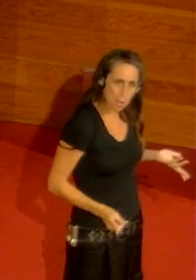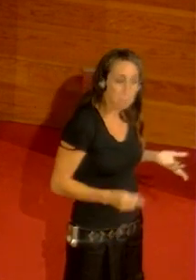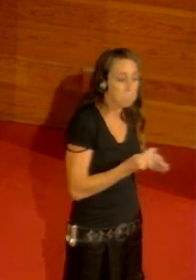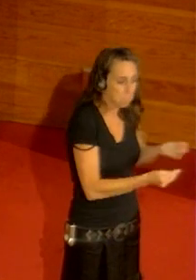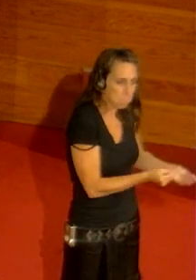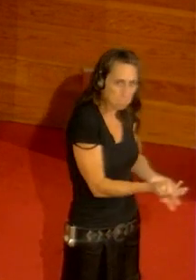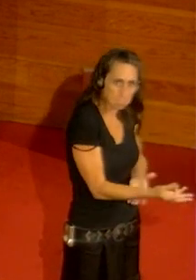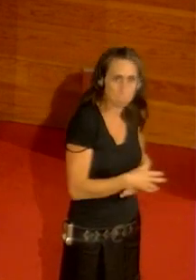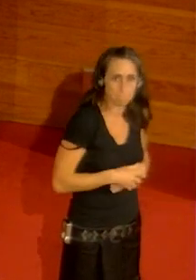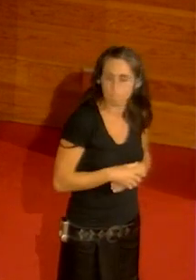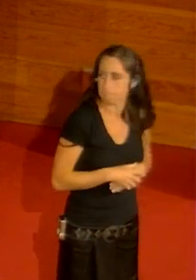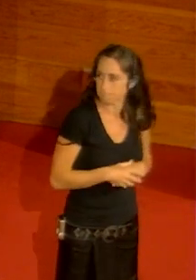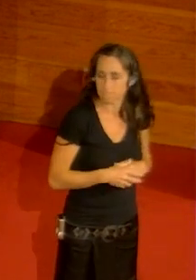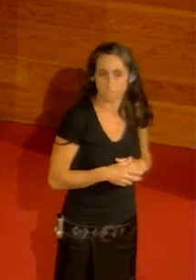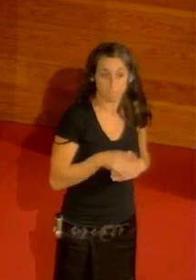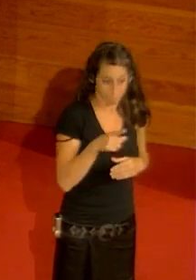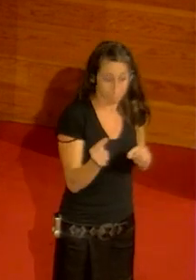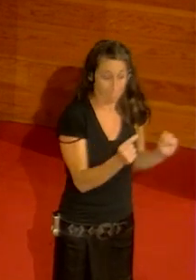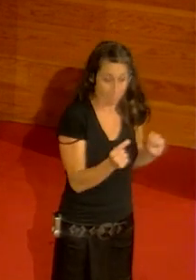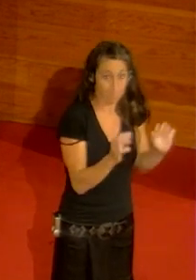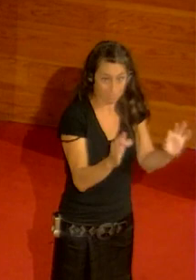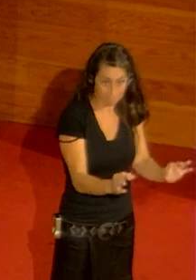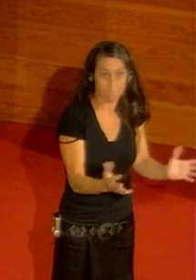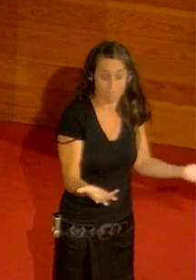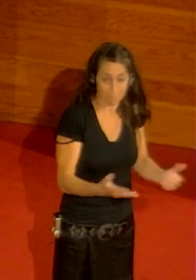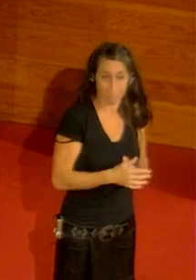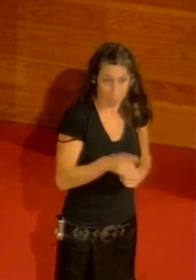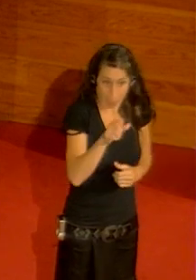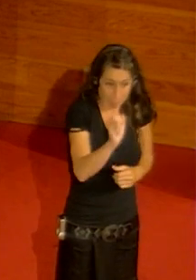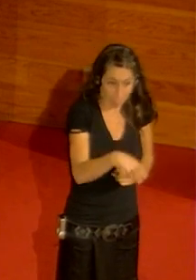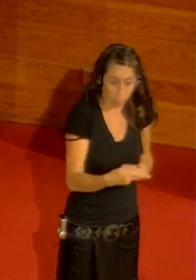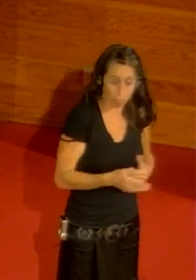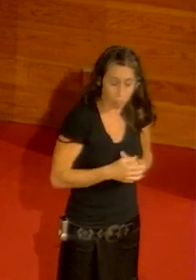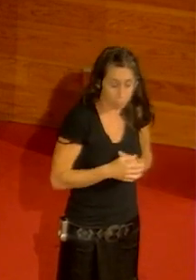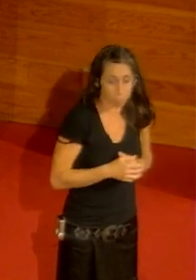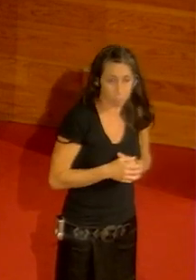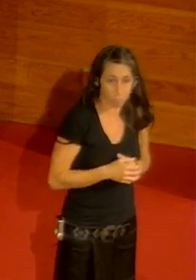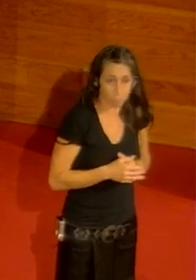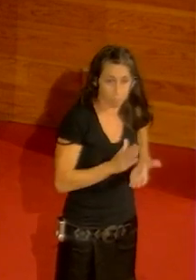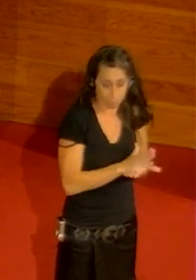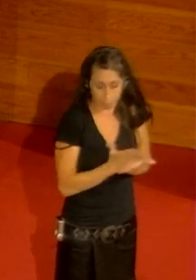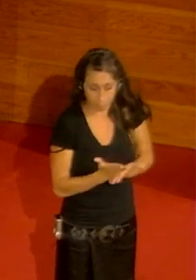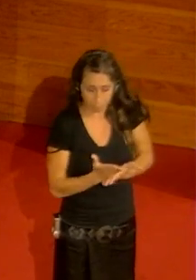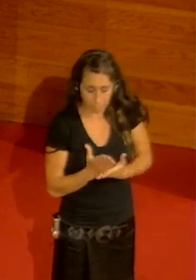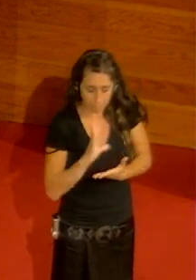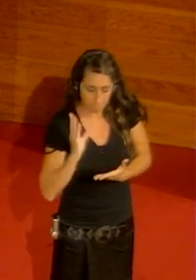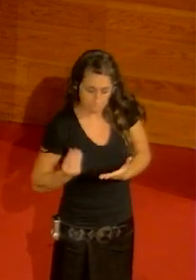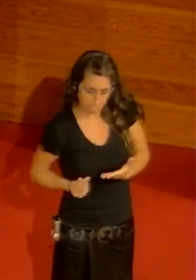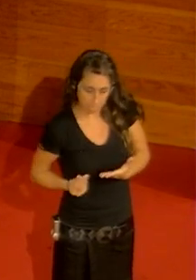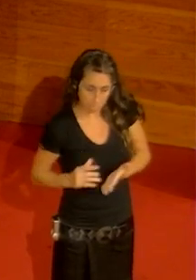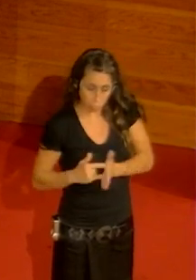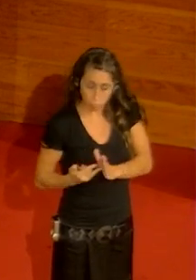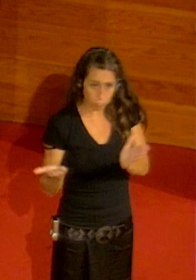es el debate que efectivamente lleva razón noticias en el lado palestino no hay salida